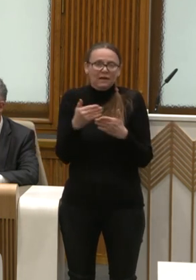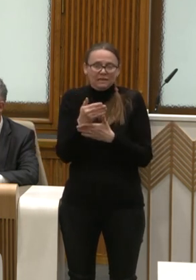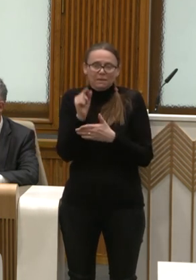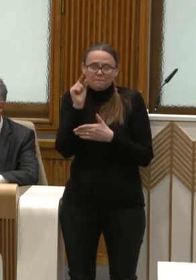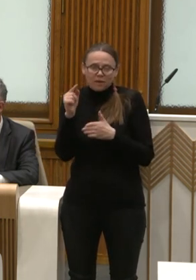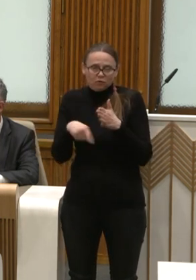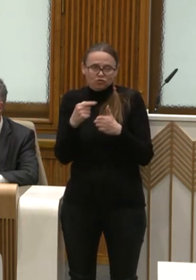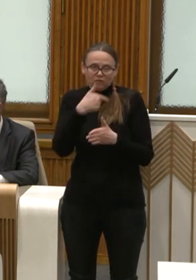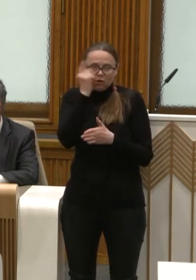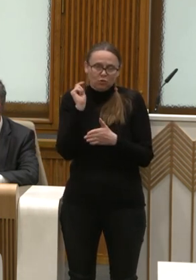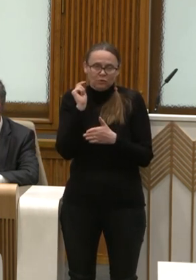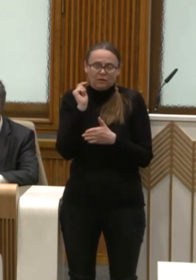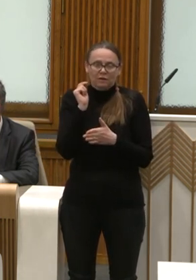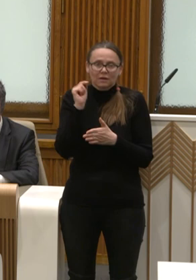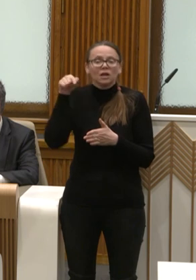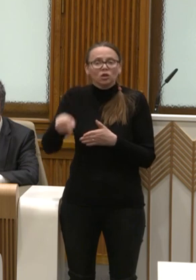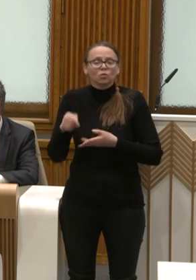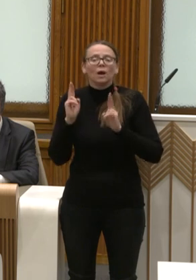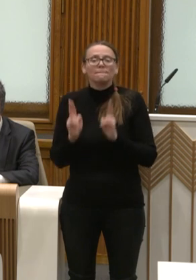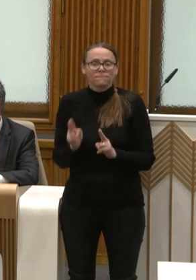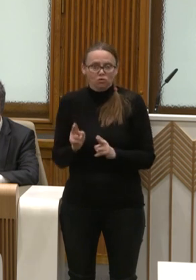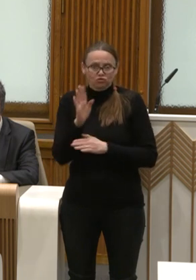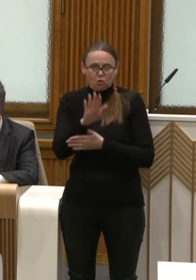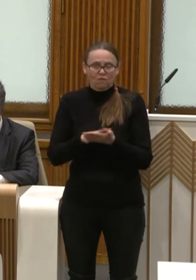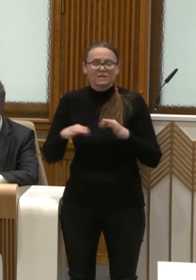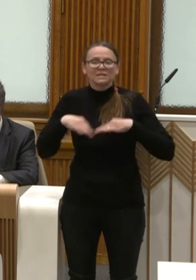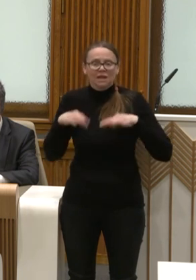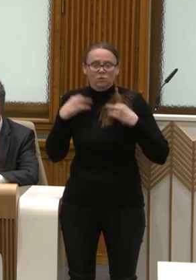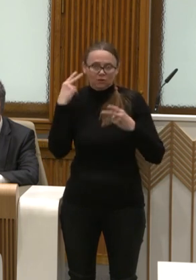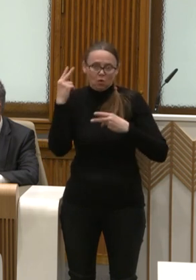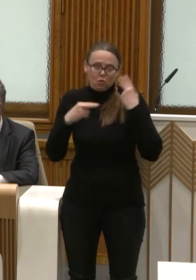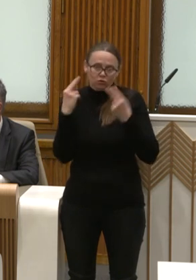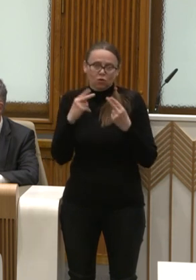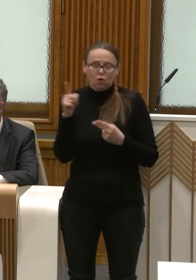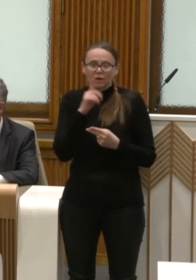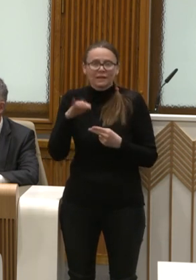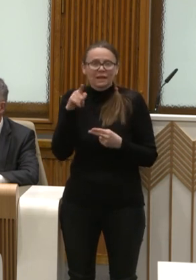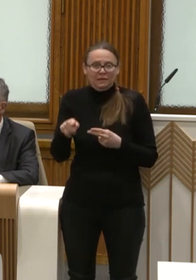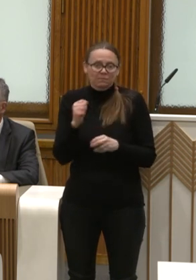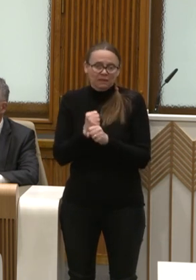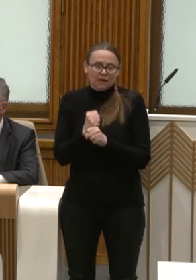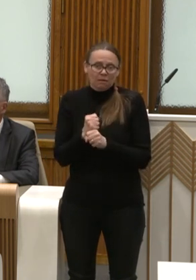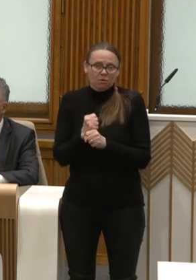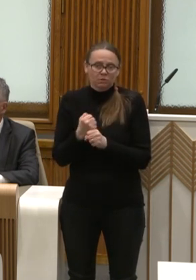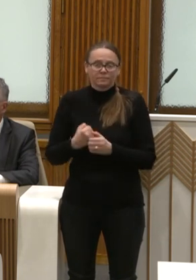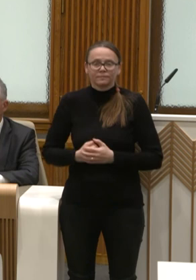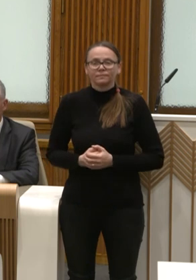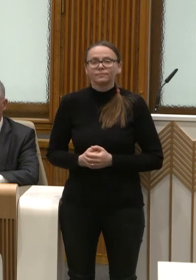majhno število ljudi in tukaj je možno uvesti zdravstveno kontrolo in na tem delamo.